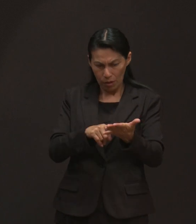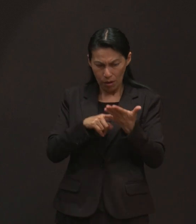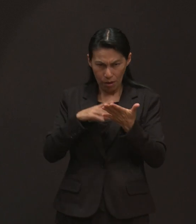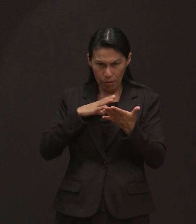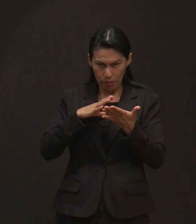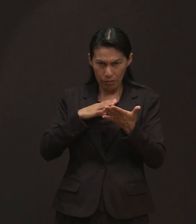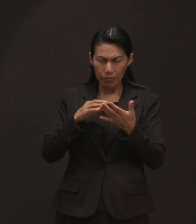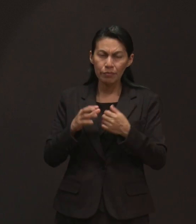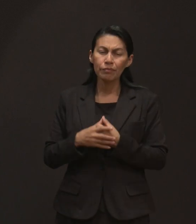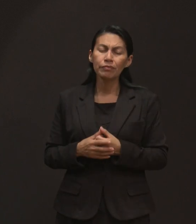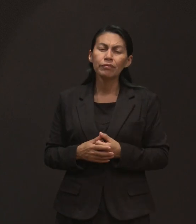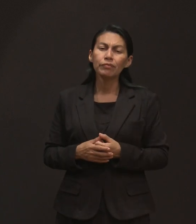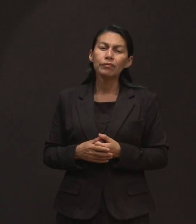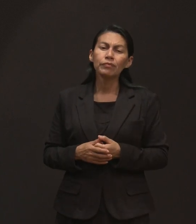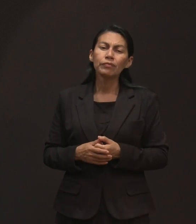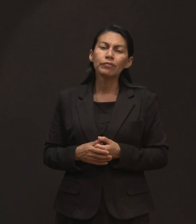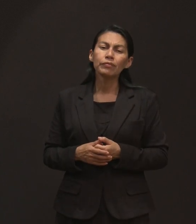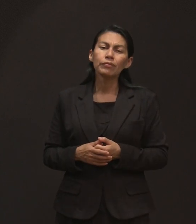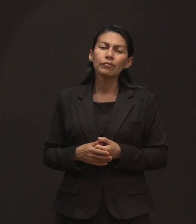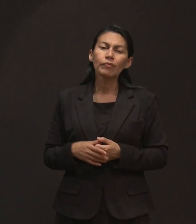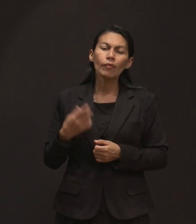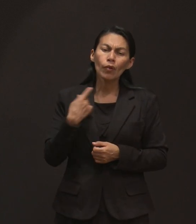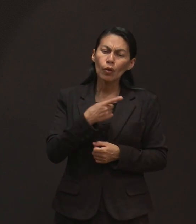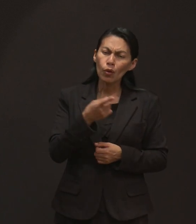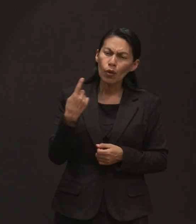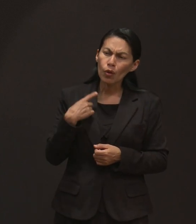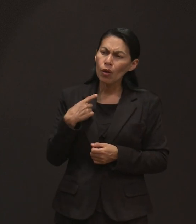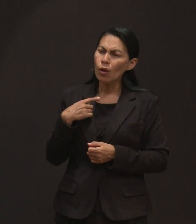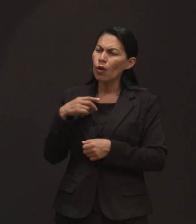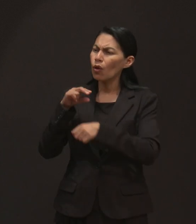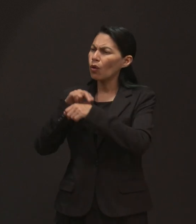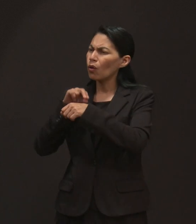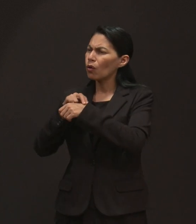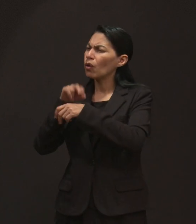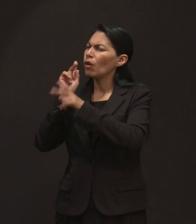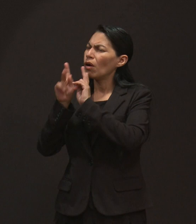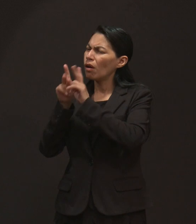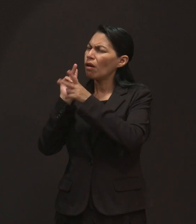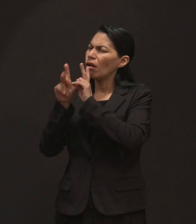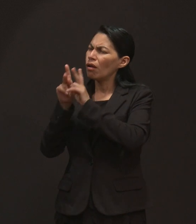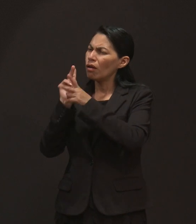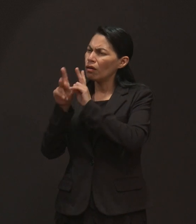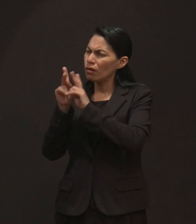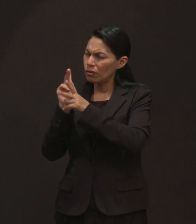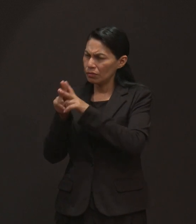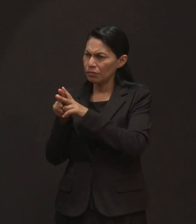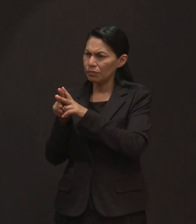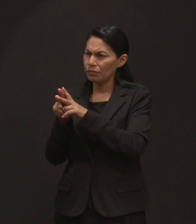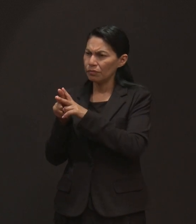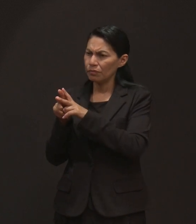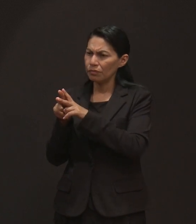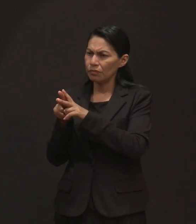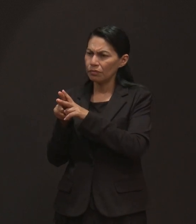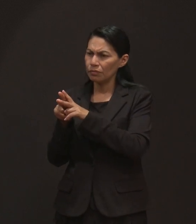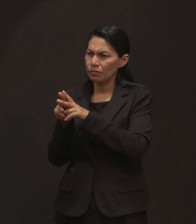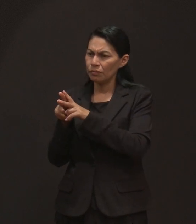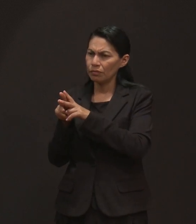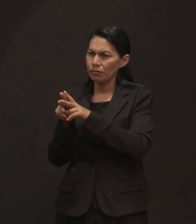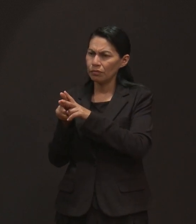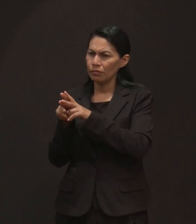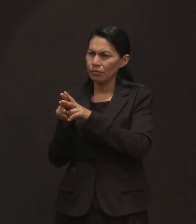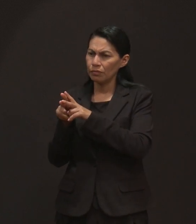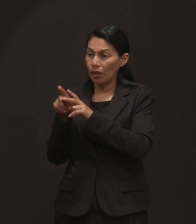para la sanidad. Entonces nosotros pues nos comunicamos con este doctor. Pero pues